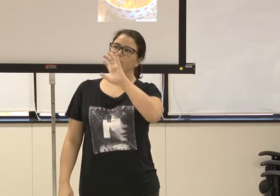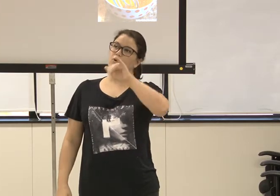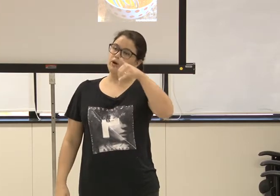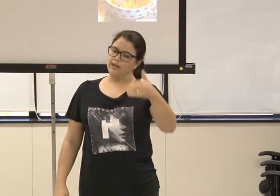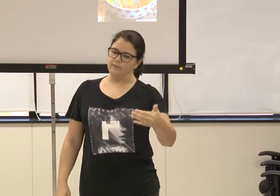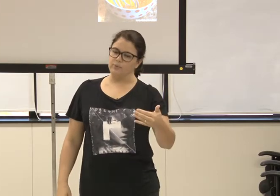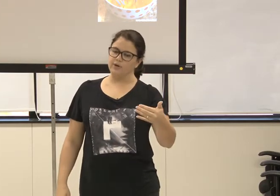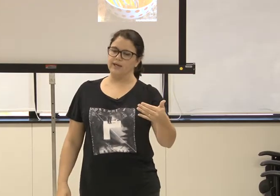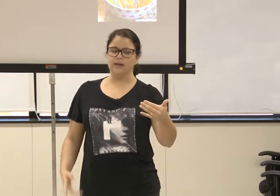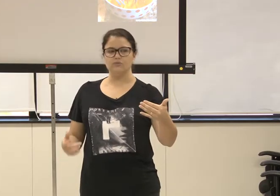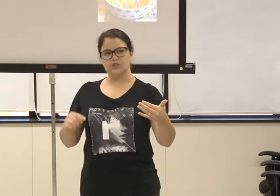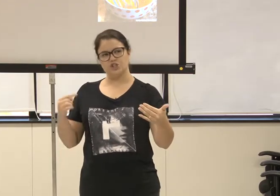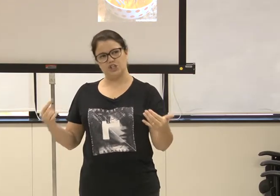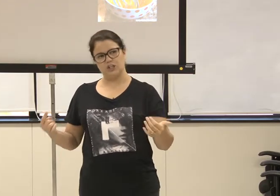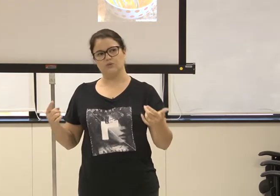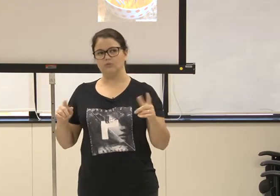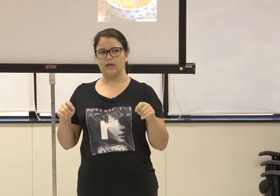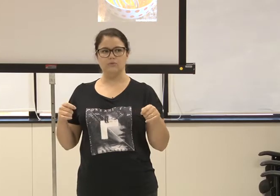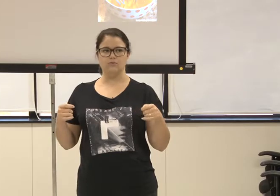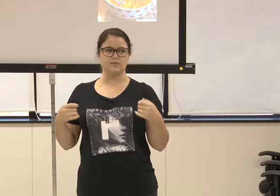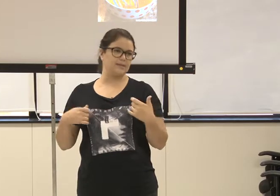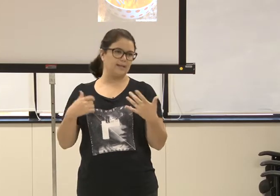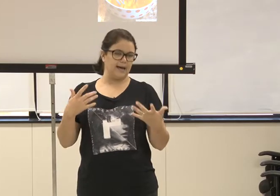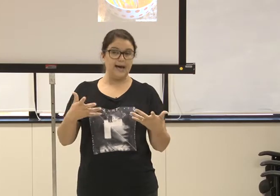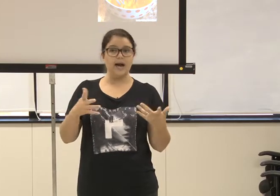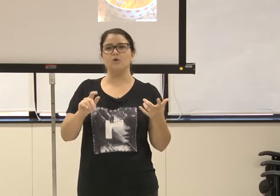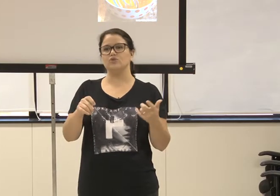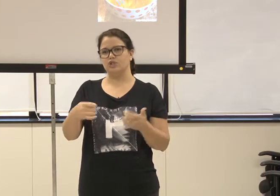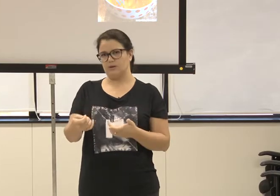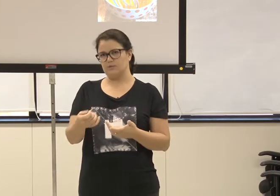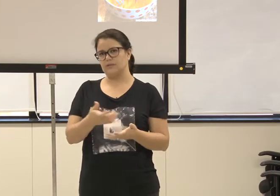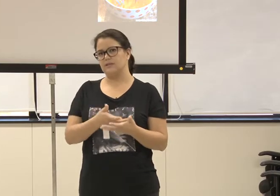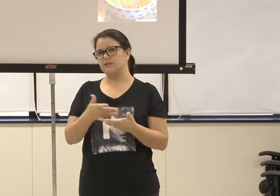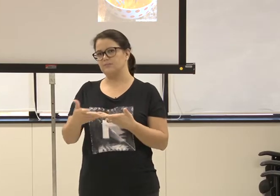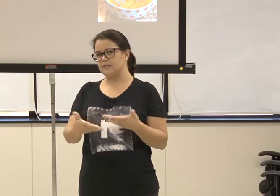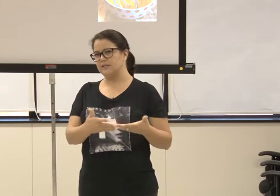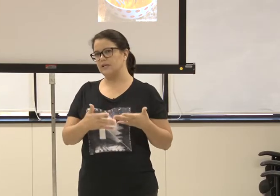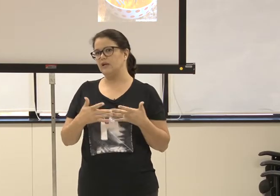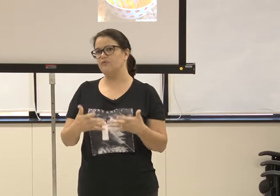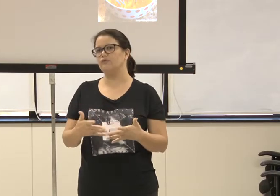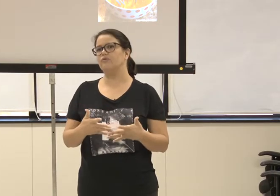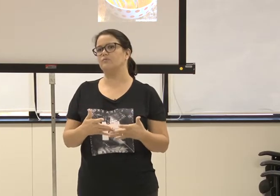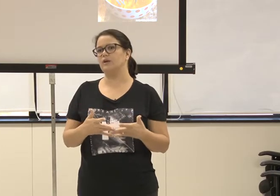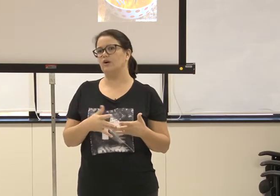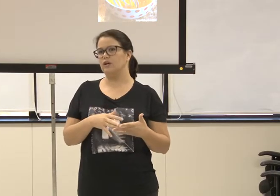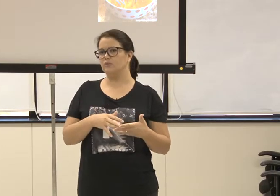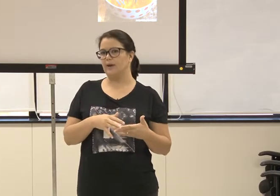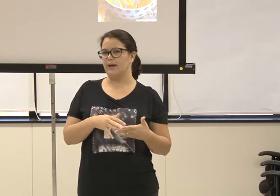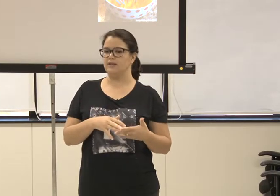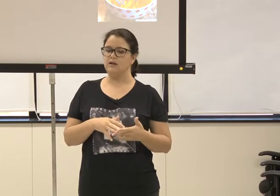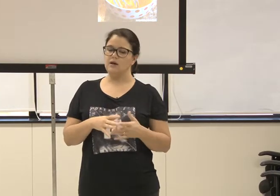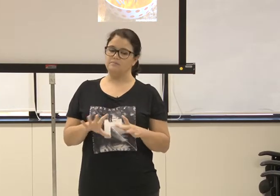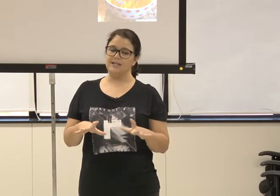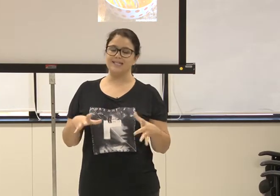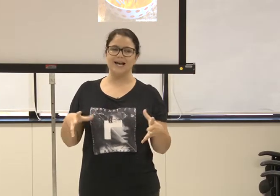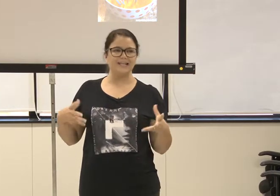Por quê? Porque não tem um sinal, digamos assim, específico que melhor enumere, mas que a